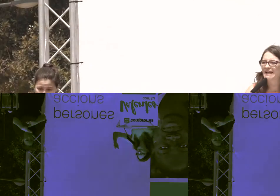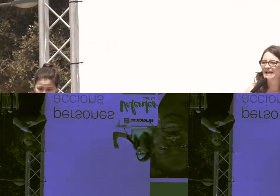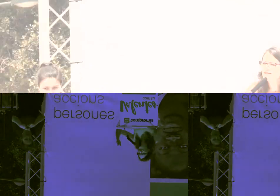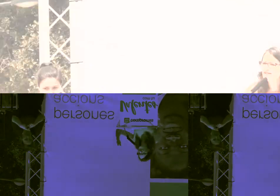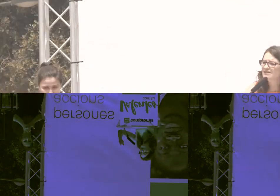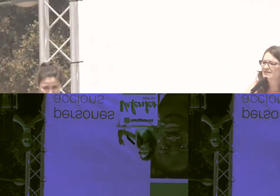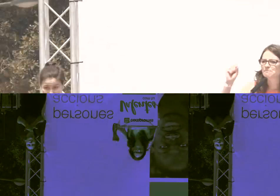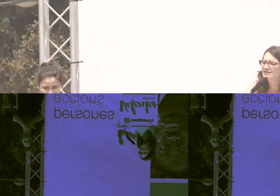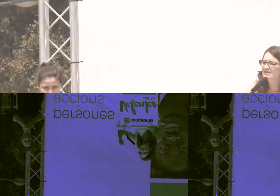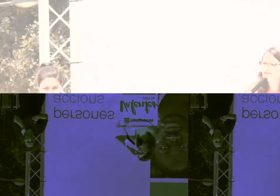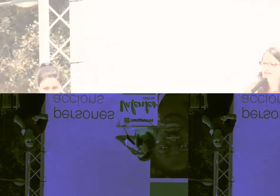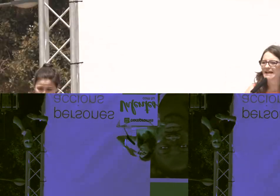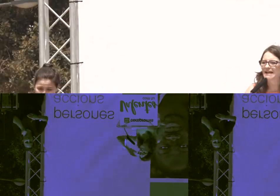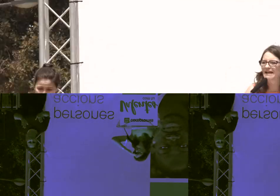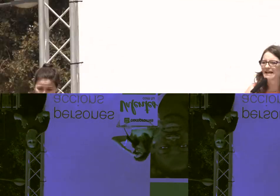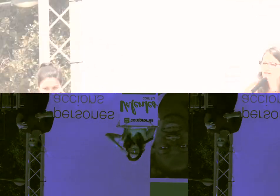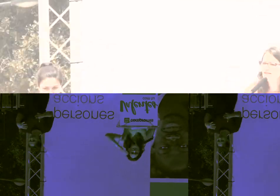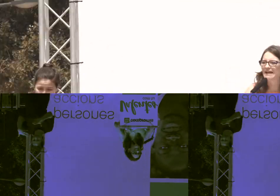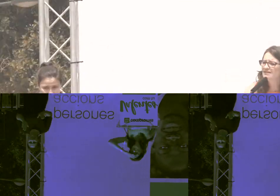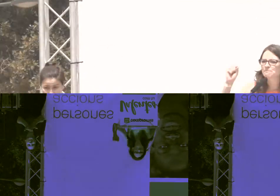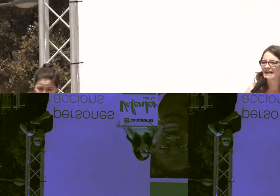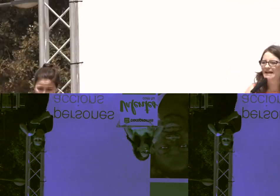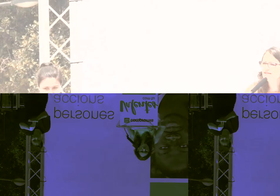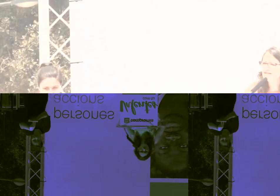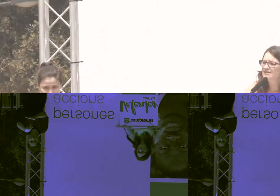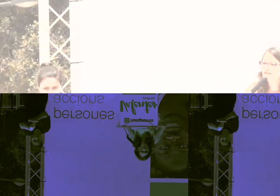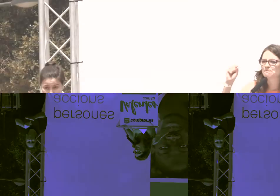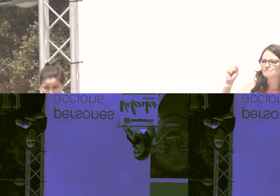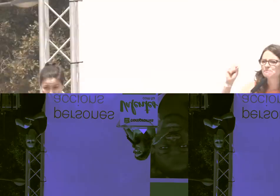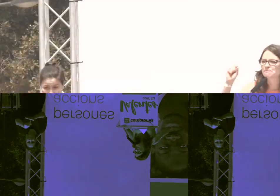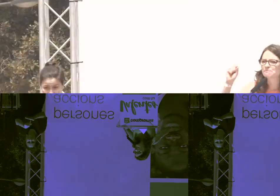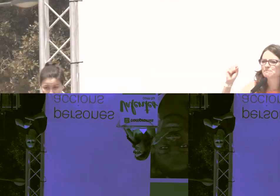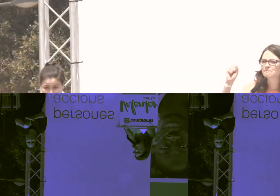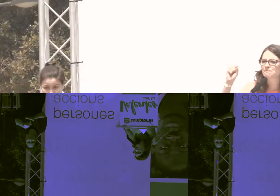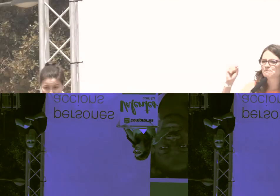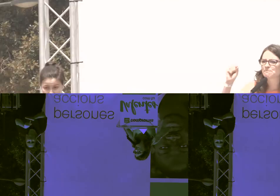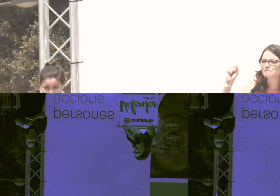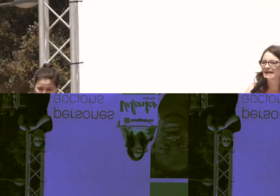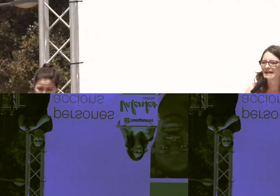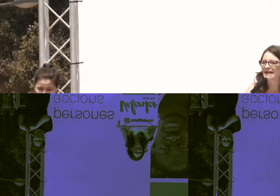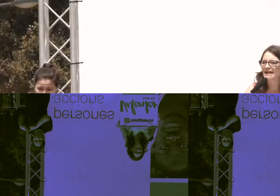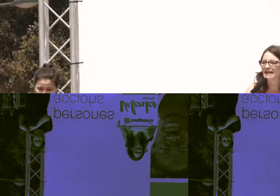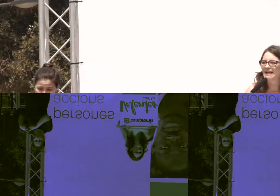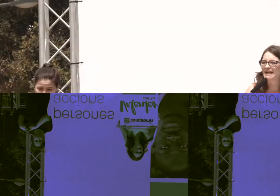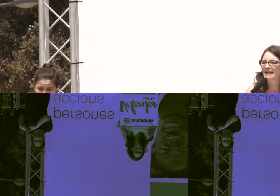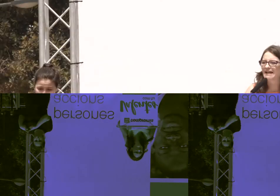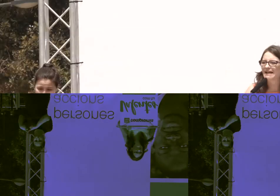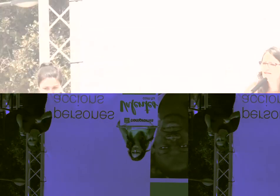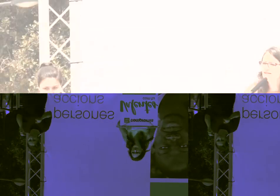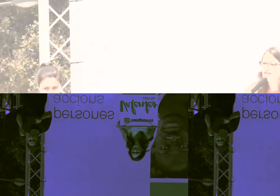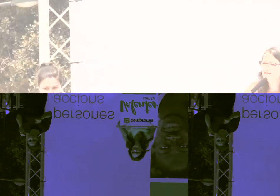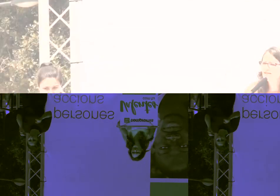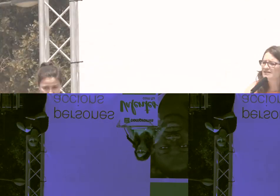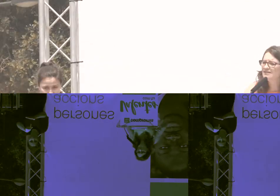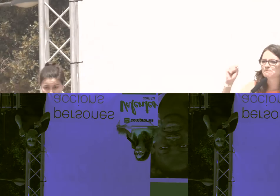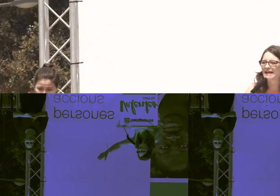arribat fins ací, mireu. A mi mateixa me pareixen un munt de coses, no? Me pareix increïble com hem fet això en 2 anys, no? Però ho hem fet i queda